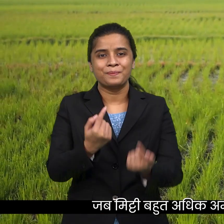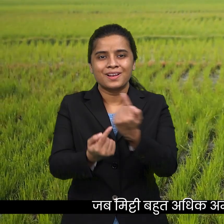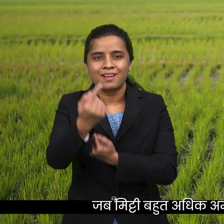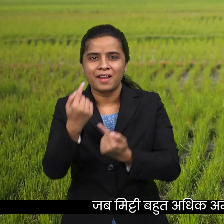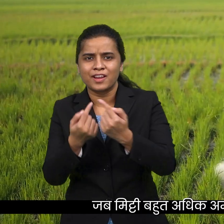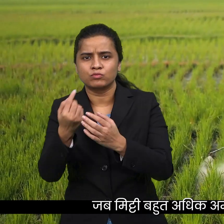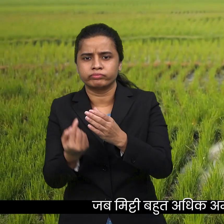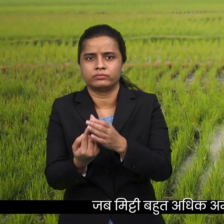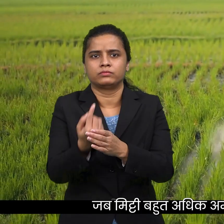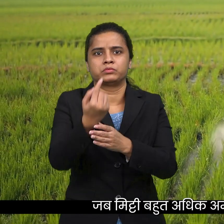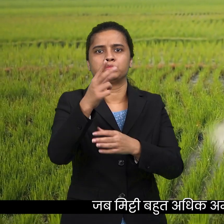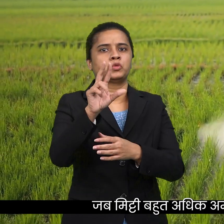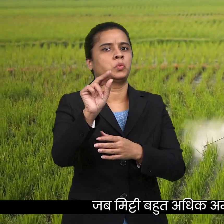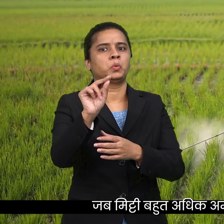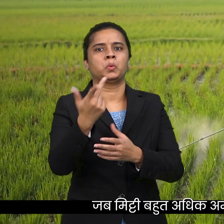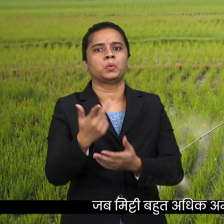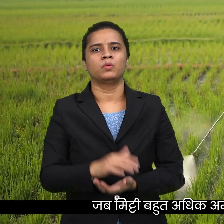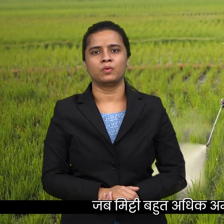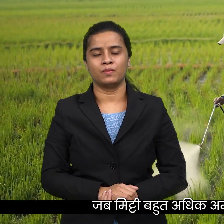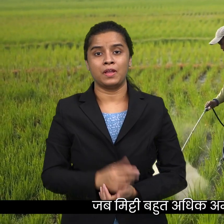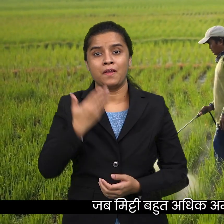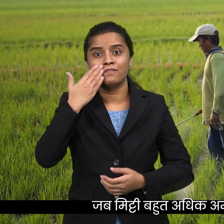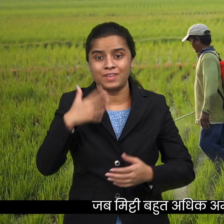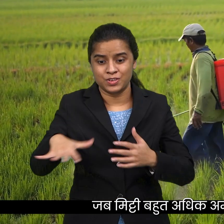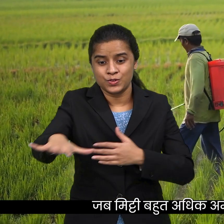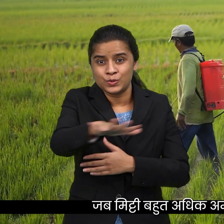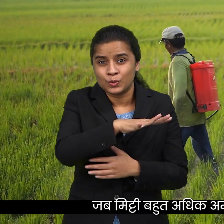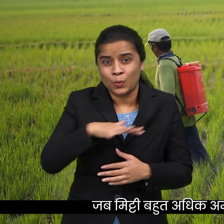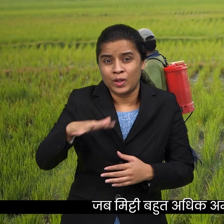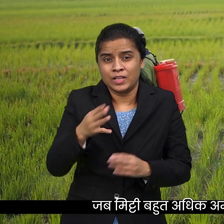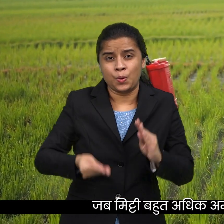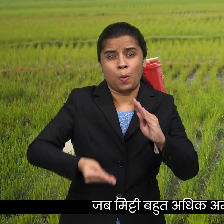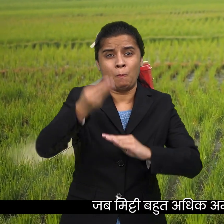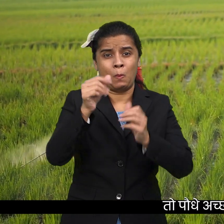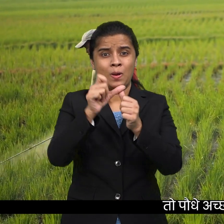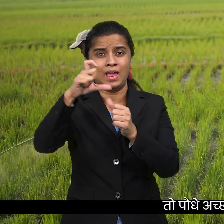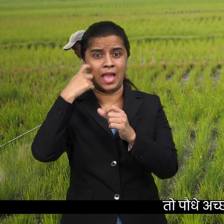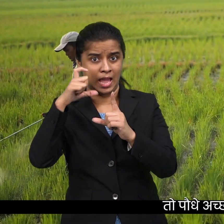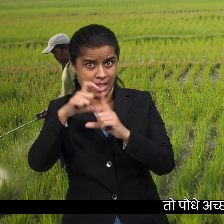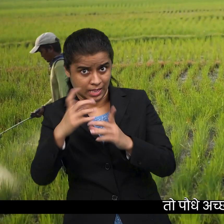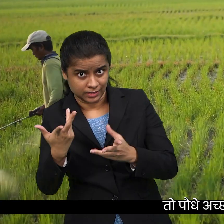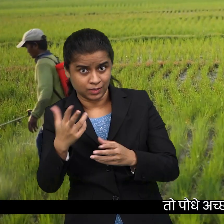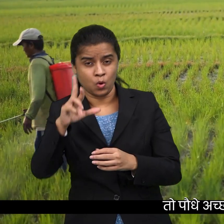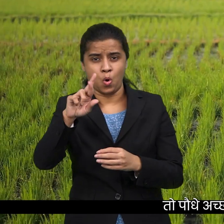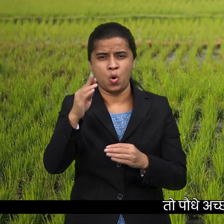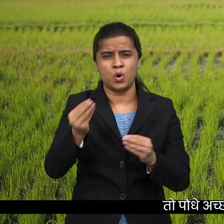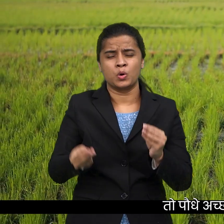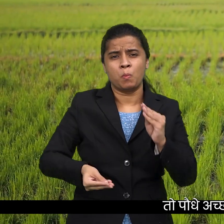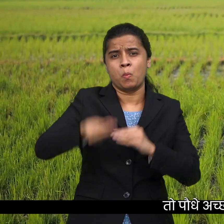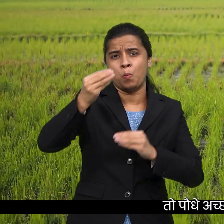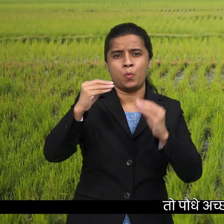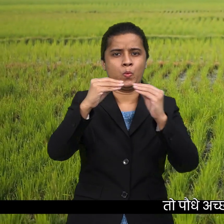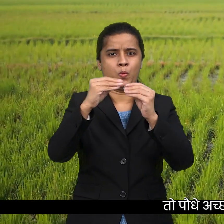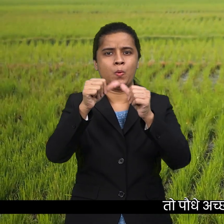जब मिट्टी बहुत अधिक अम्लीय या बहुत अधिक क्षारीय होती है तो पौधे अच्छी तरह